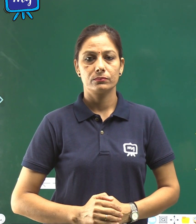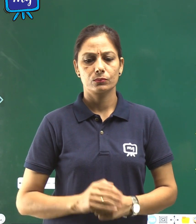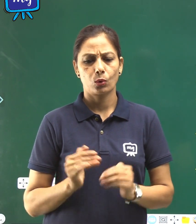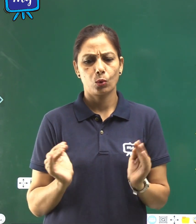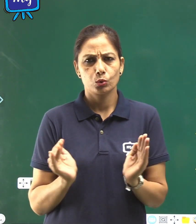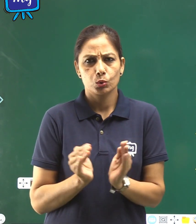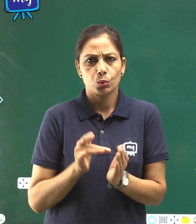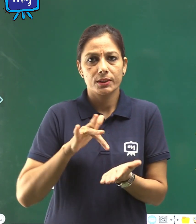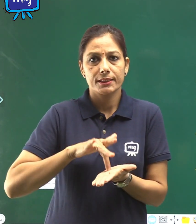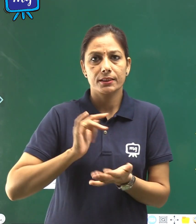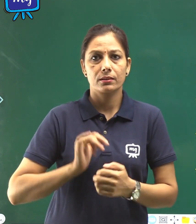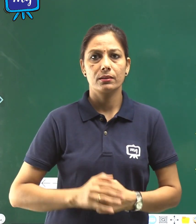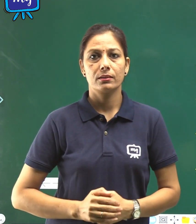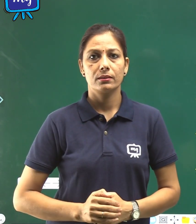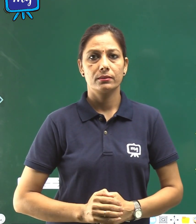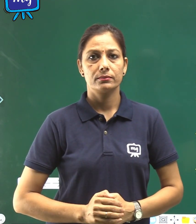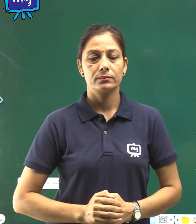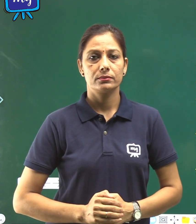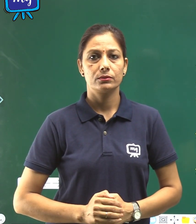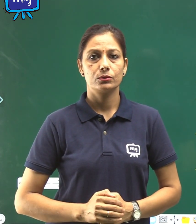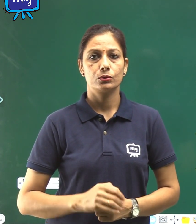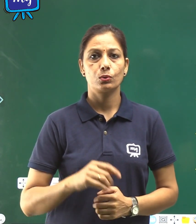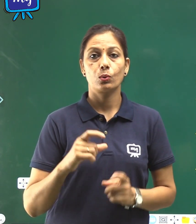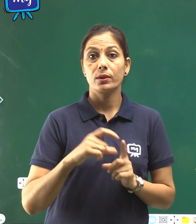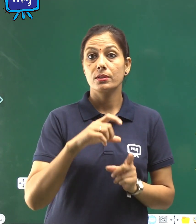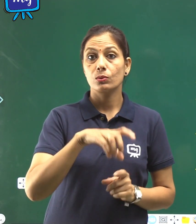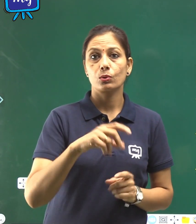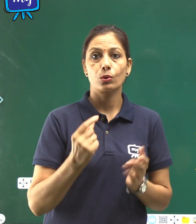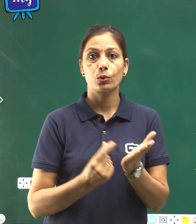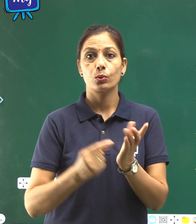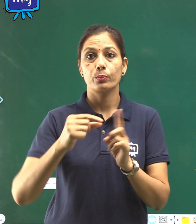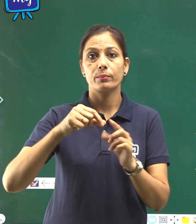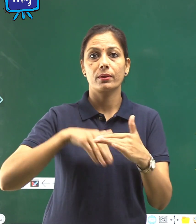बस्ती जिला है, जो उत्तर प्रदेश में है।